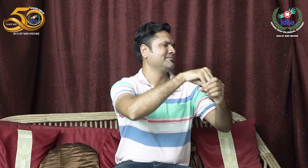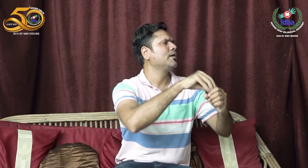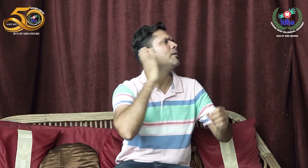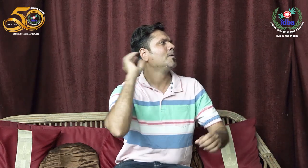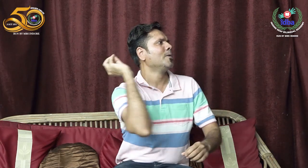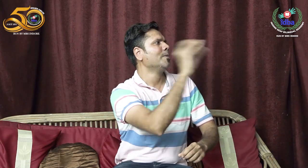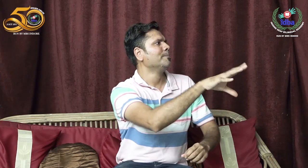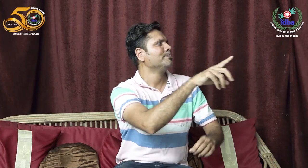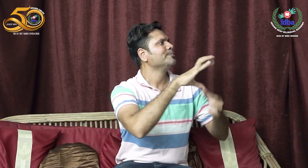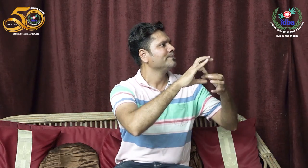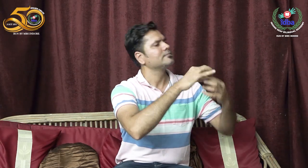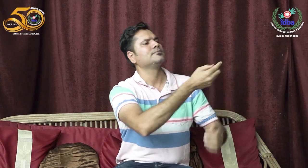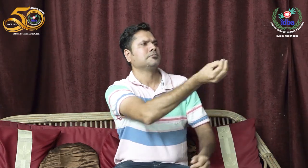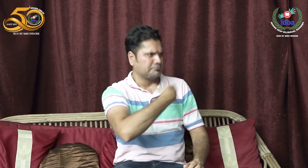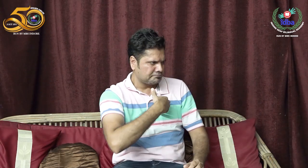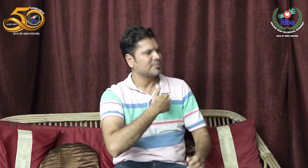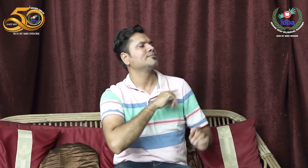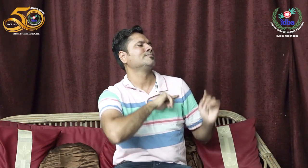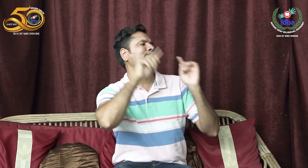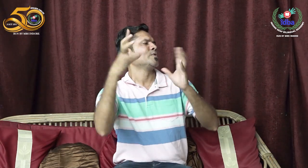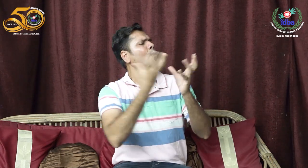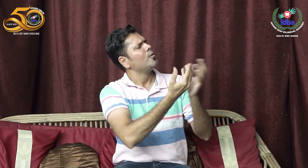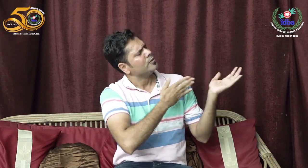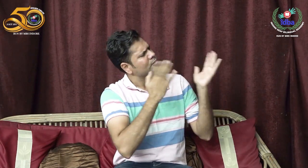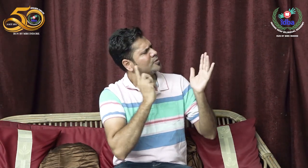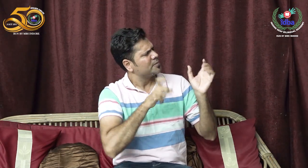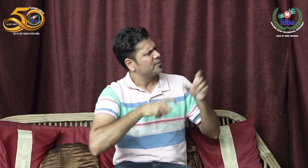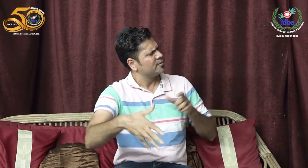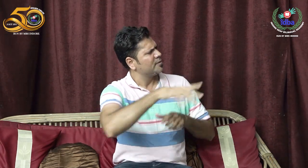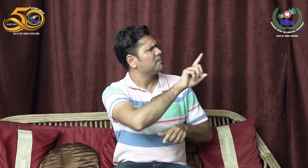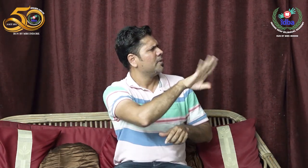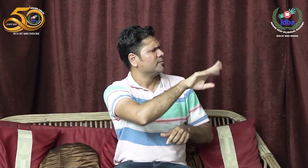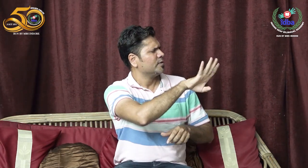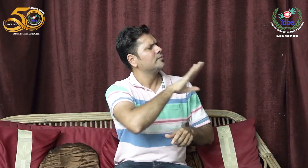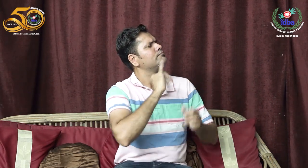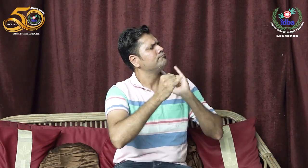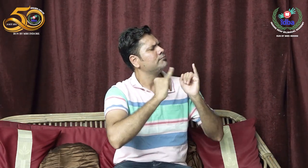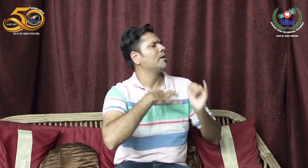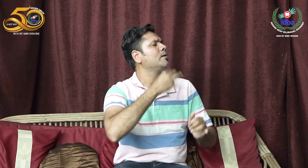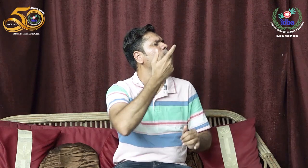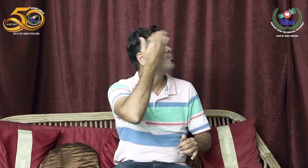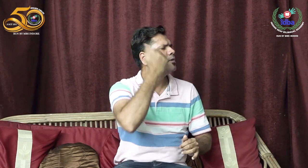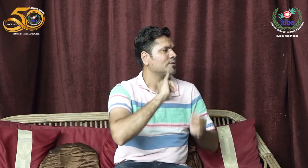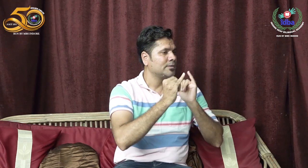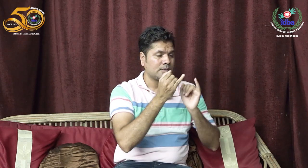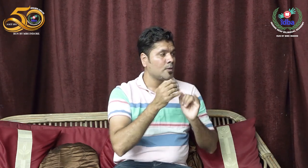से कनेक्शन था, तो मैं उनके थ्रू गया था। उन्होंने मुझे बताया, तो फिर मैं उनके साथ गया। बहुत सारे लोग थे मेरे साथ, हम 15 कुछ लोग थे। सबका इंटरव्यू